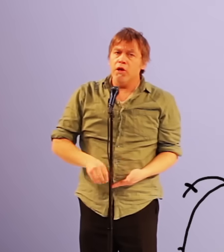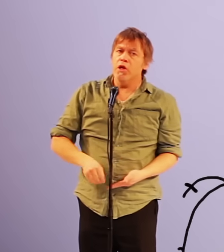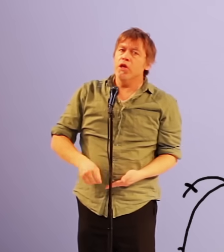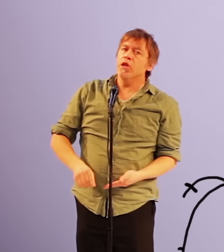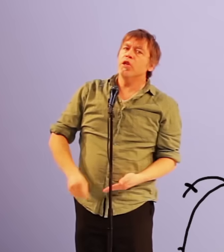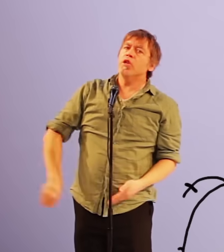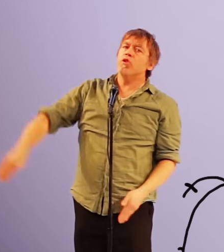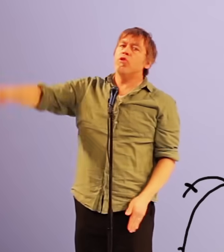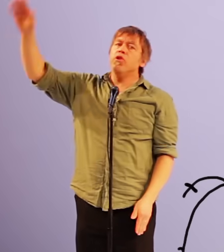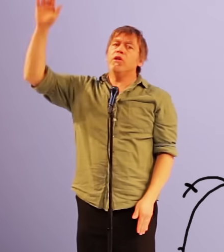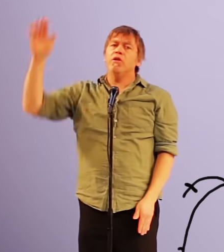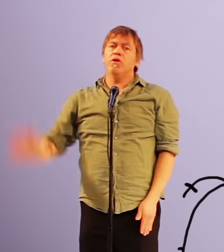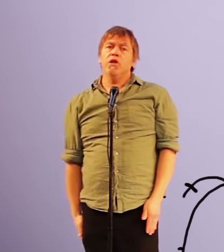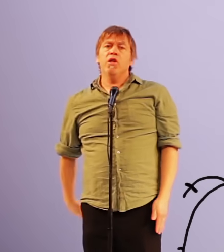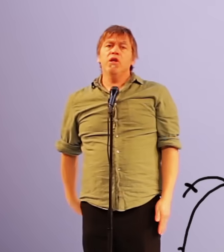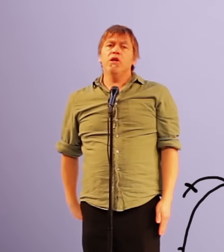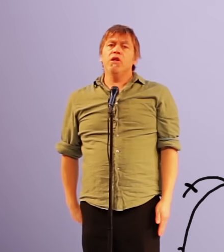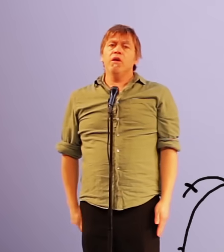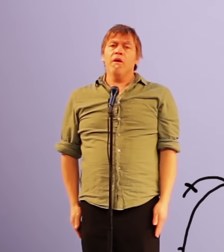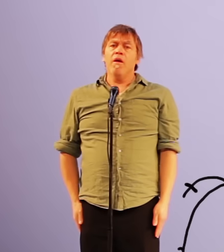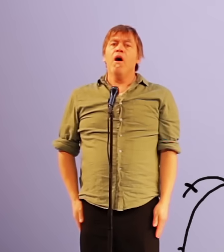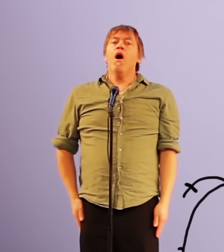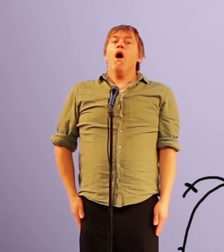alle kirjoitti.